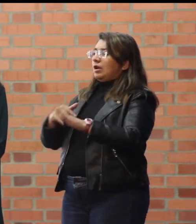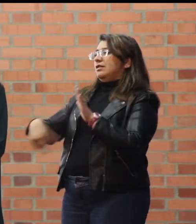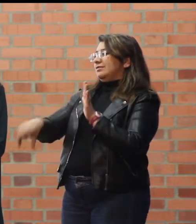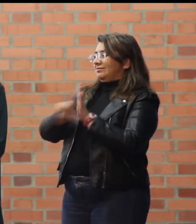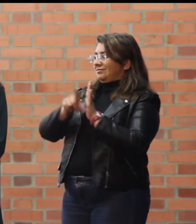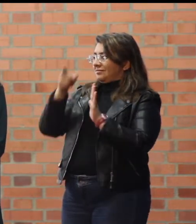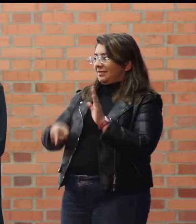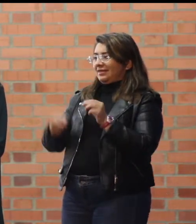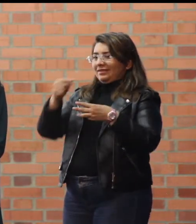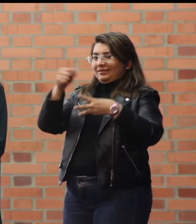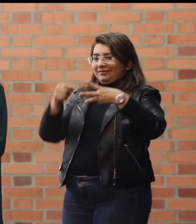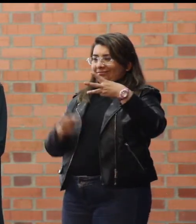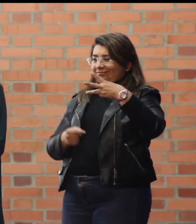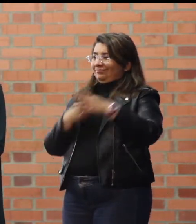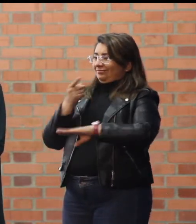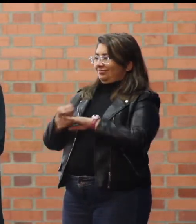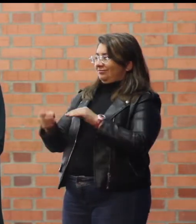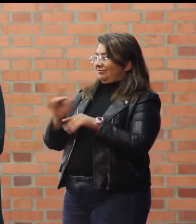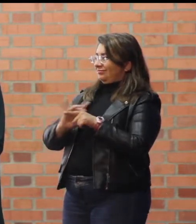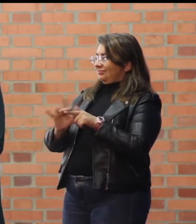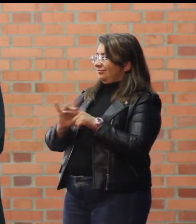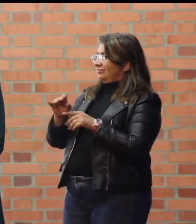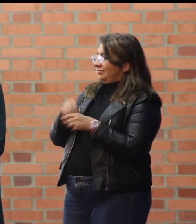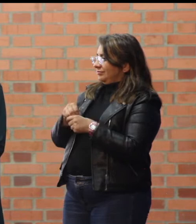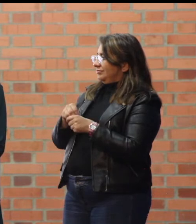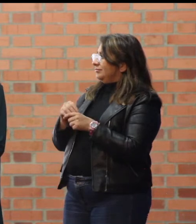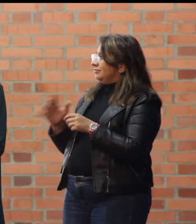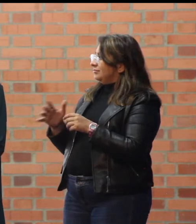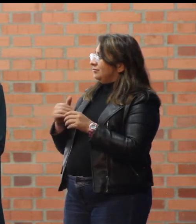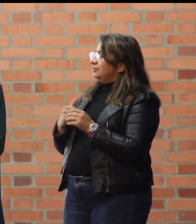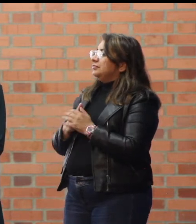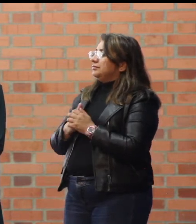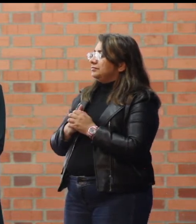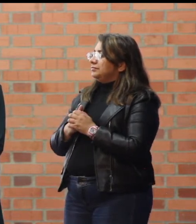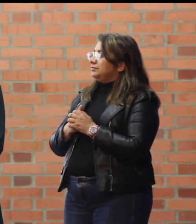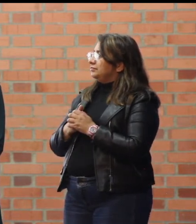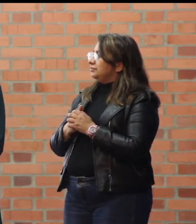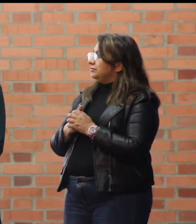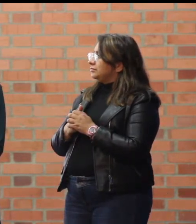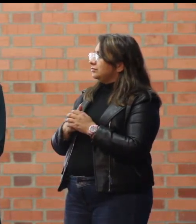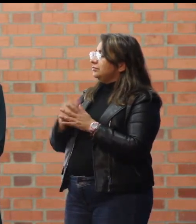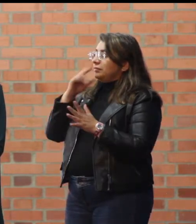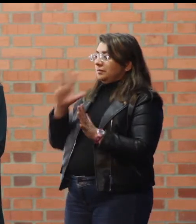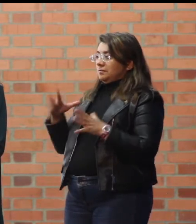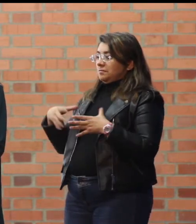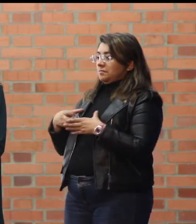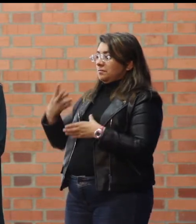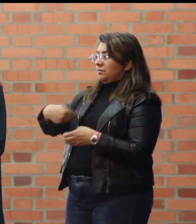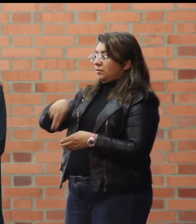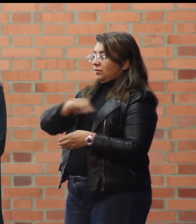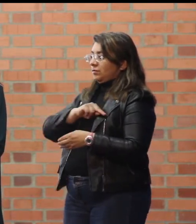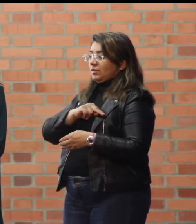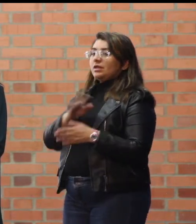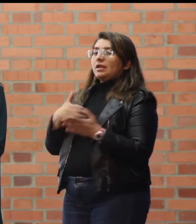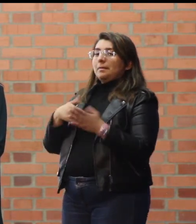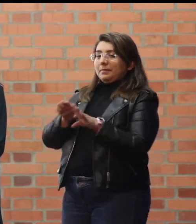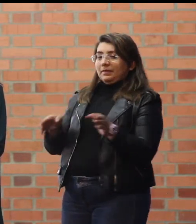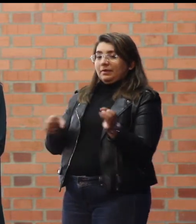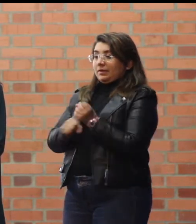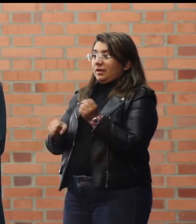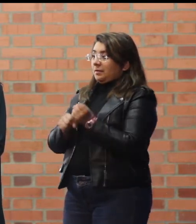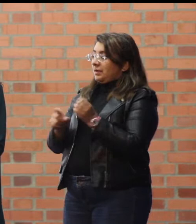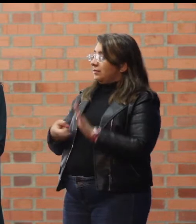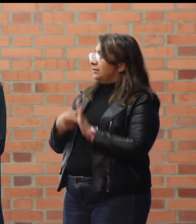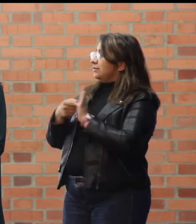conocíamos en la sentencia C 355 de 2006 para nosotras como mesa por la vida y la salud de las mujeres